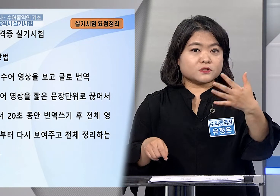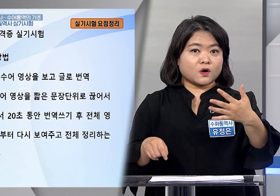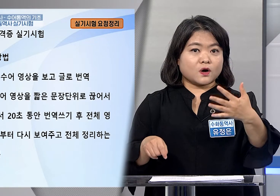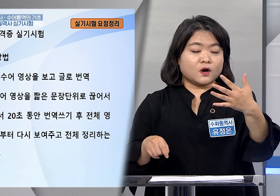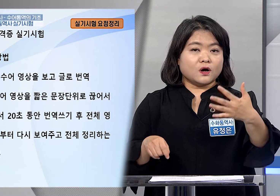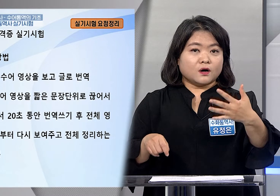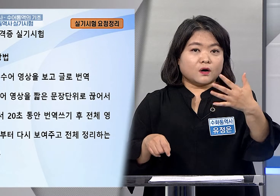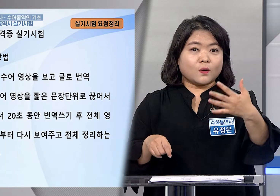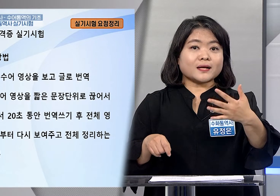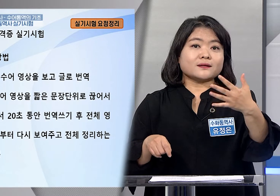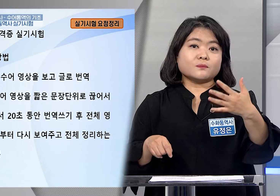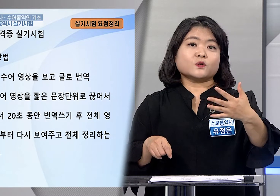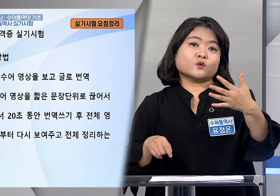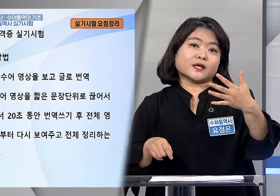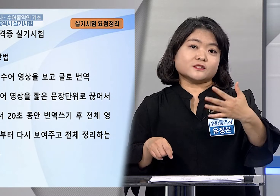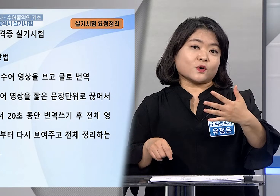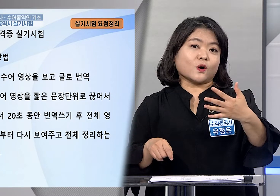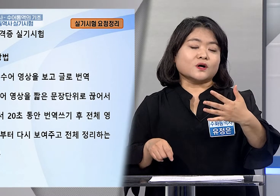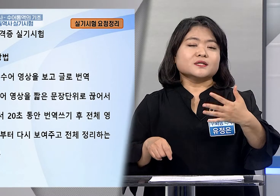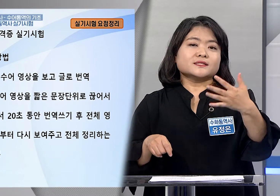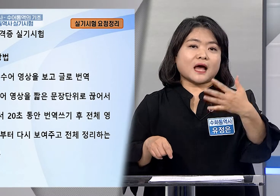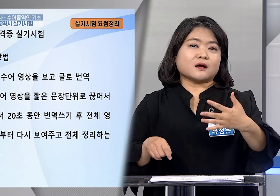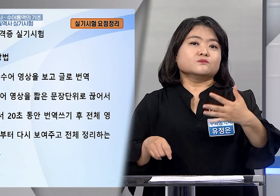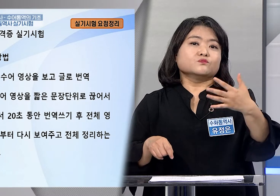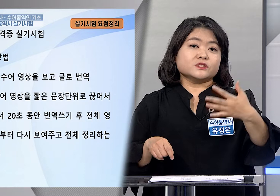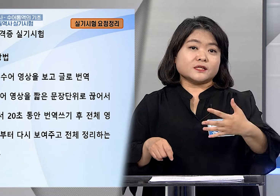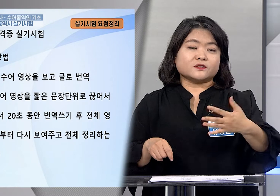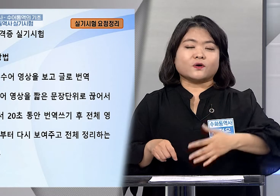보면서 확인하면 되겠죠. 자, 문제는요.